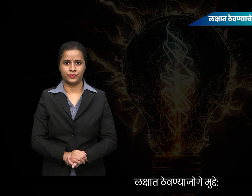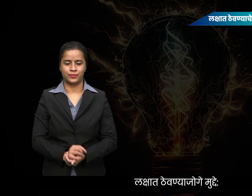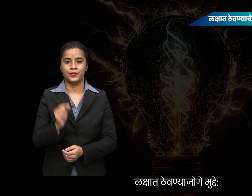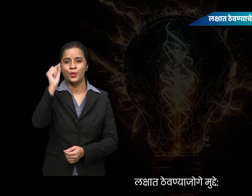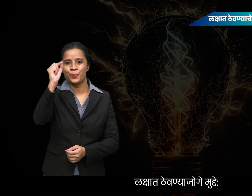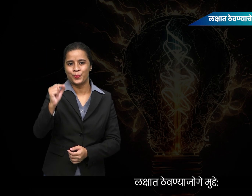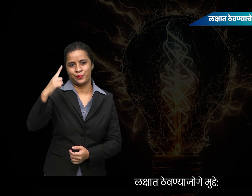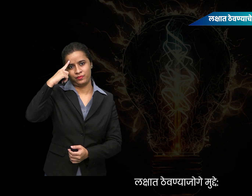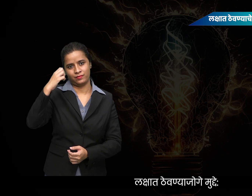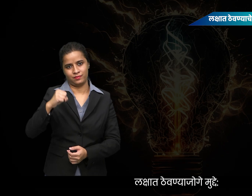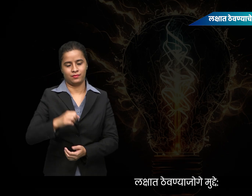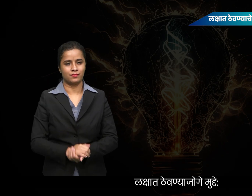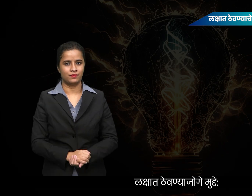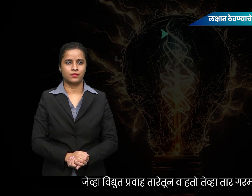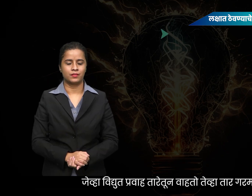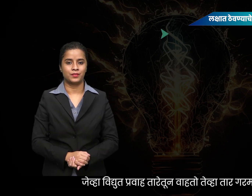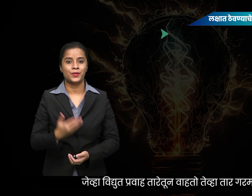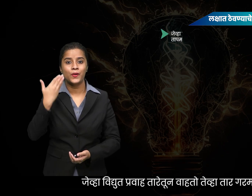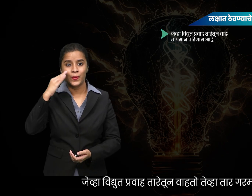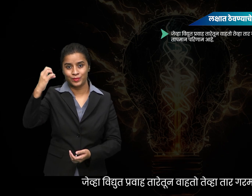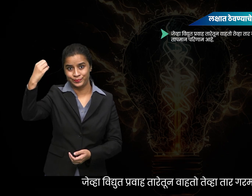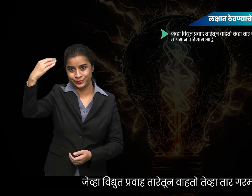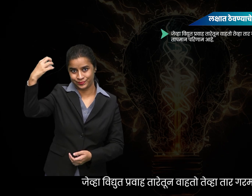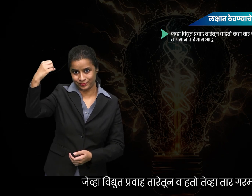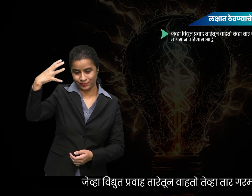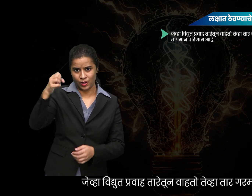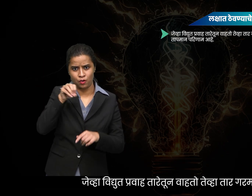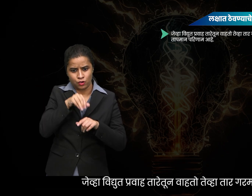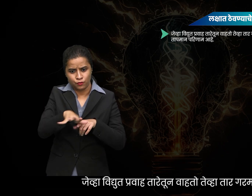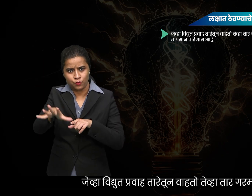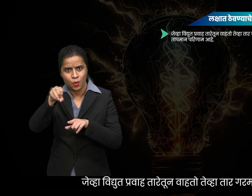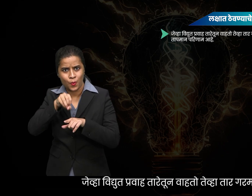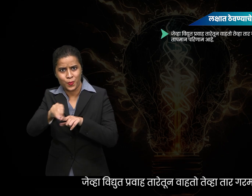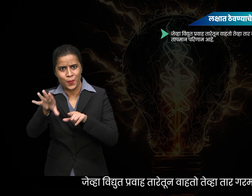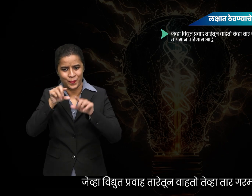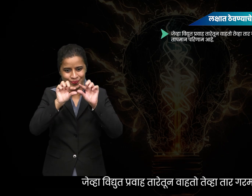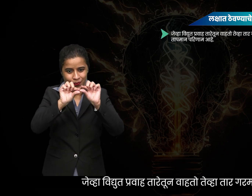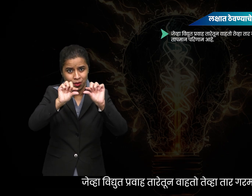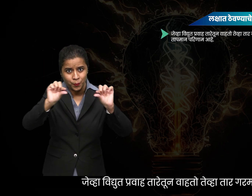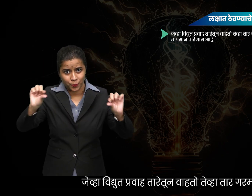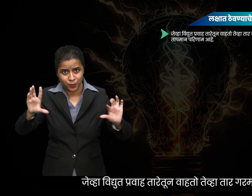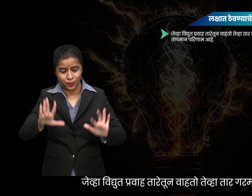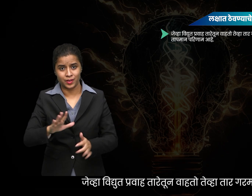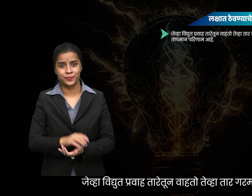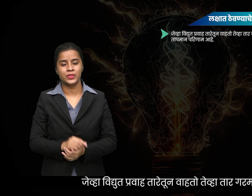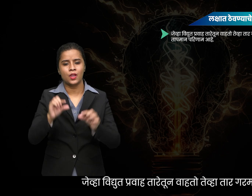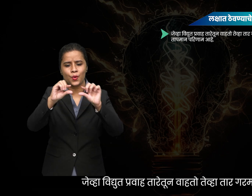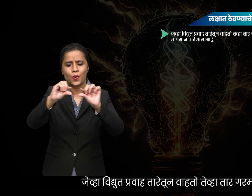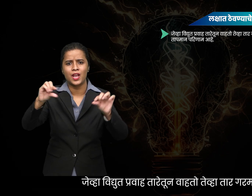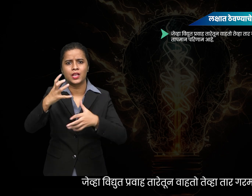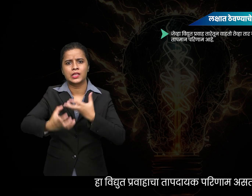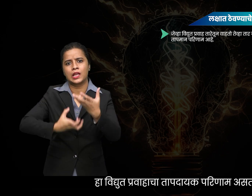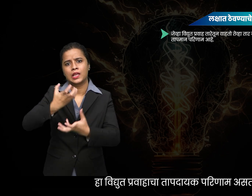लक्षात ठेवण्याची मुद्दे. पहिले, जेव्हा विद्युत प्रवाह तारेतून वाहतो तेव्हा तार गरम